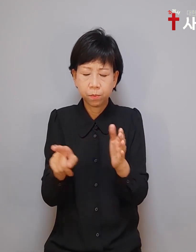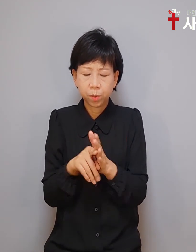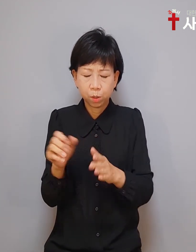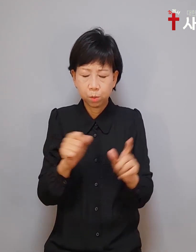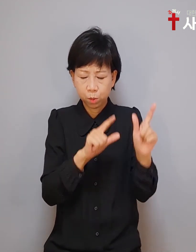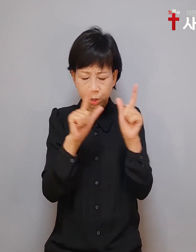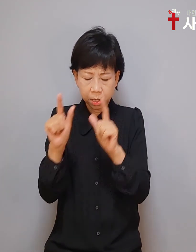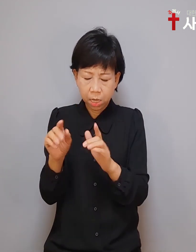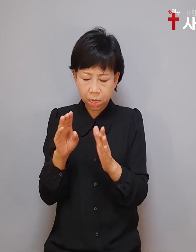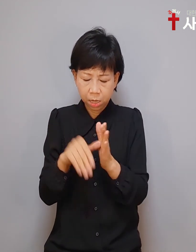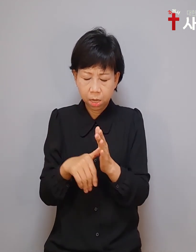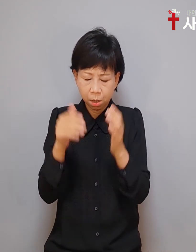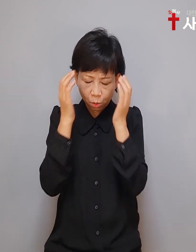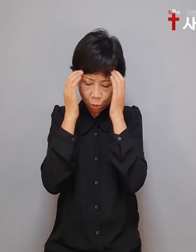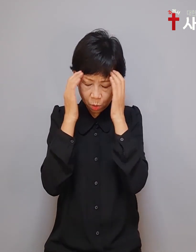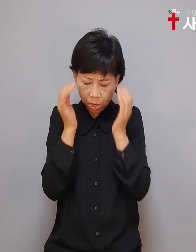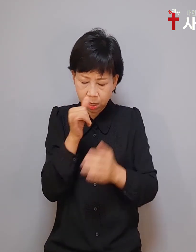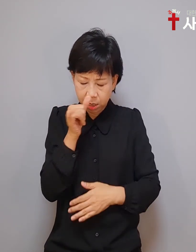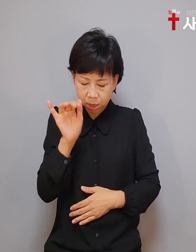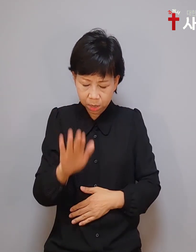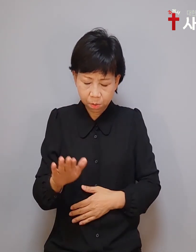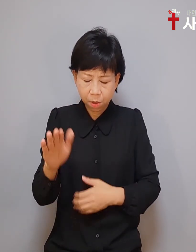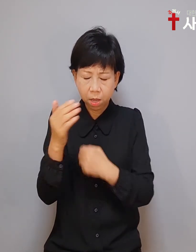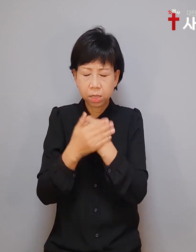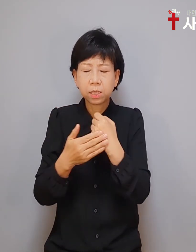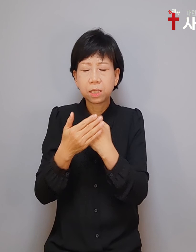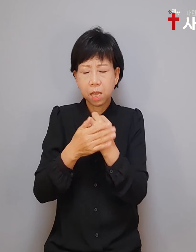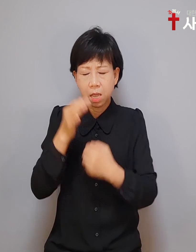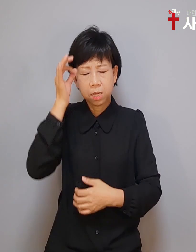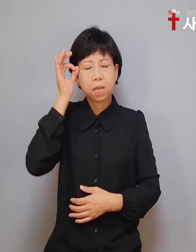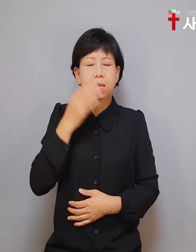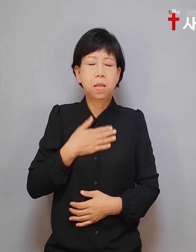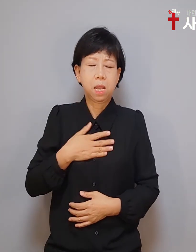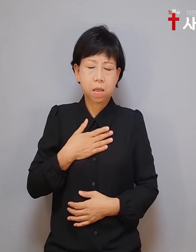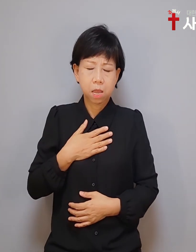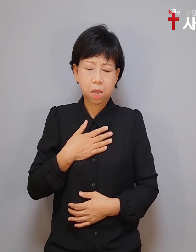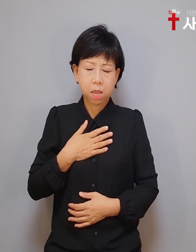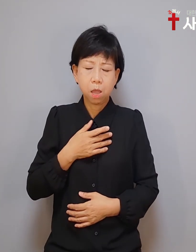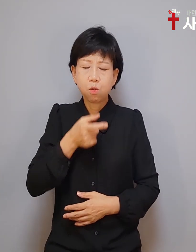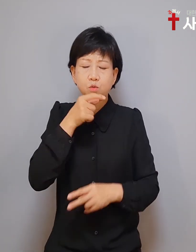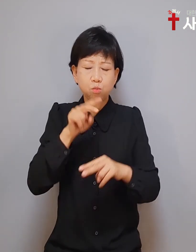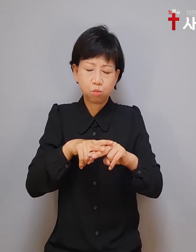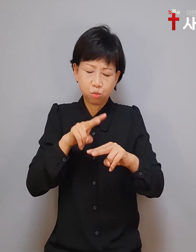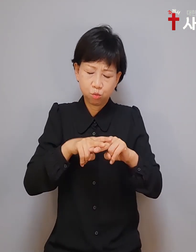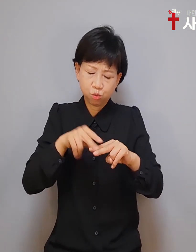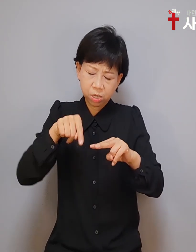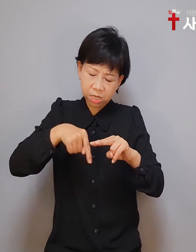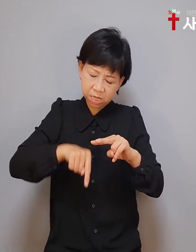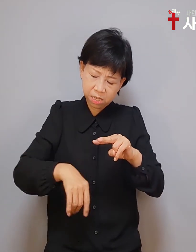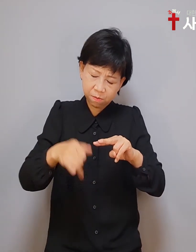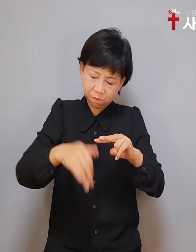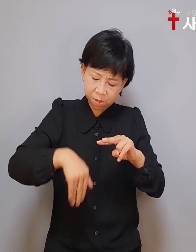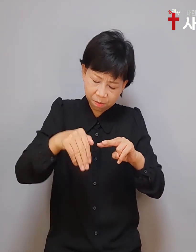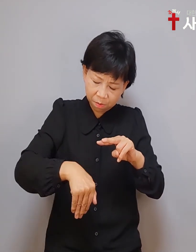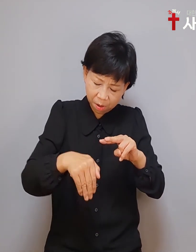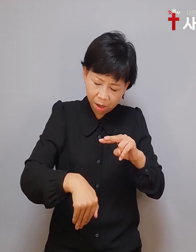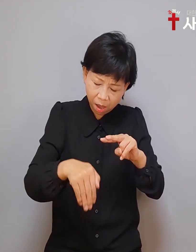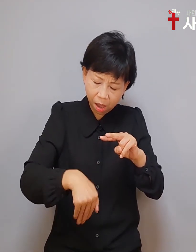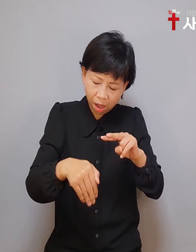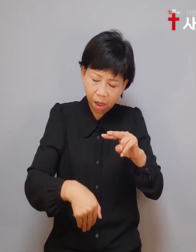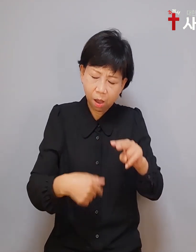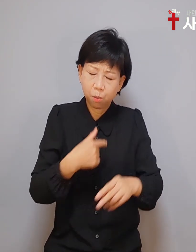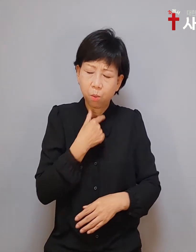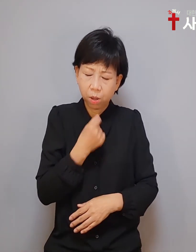때 고난이 있지만 그것도 은혜임을 깨달아서 우물물을 깊이 파기로 원하는 믿음